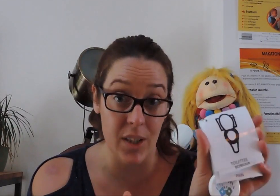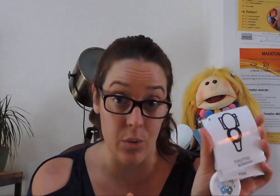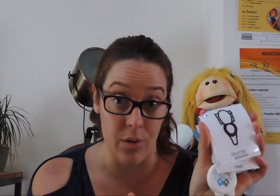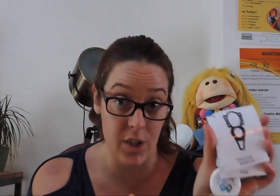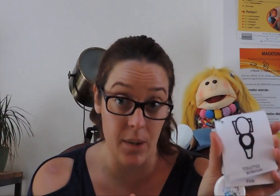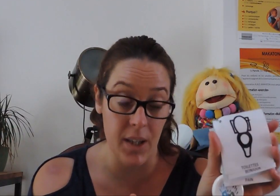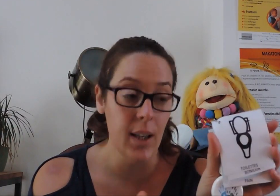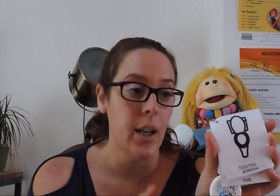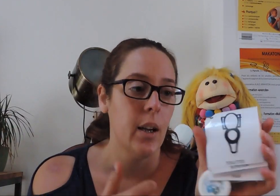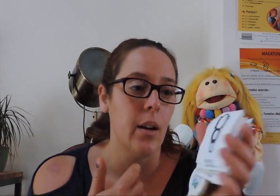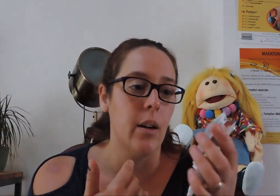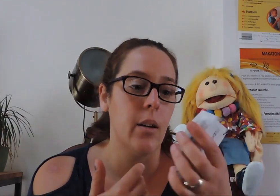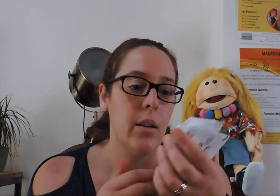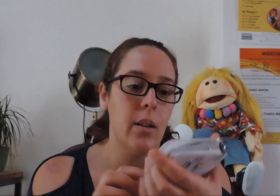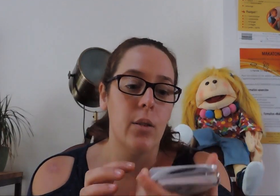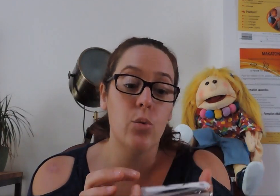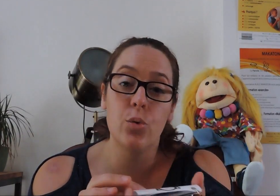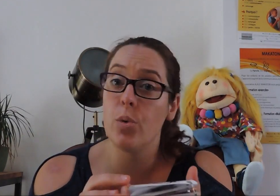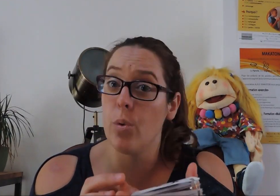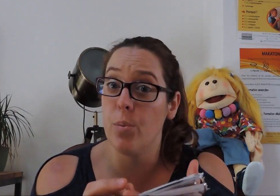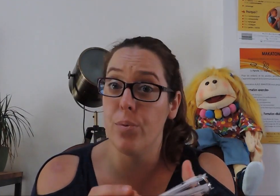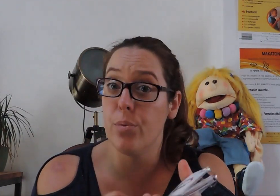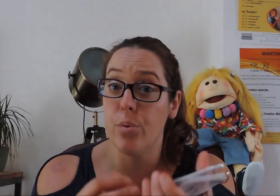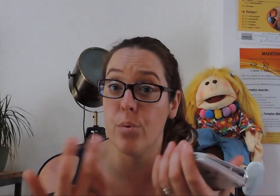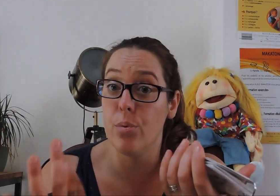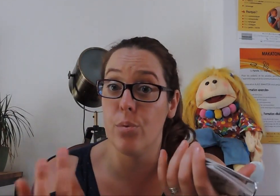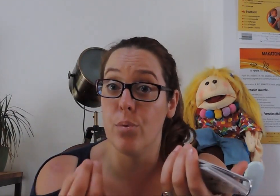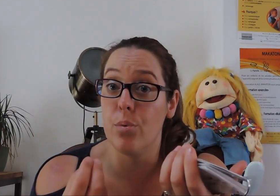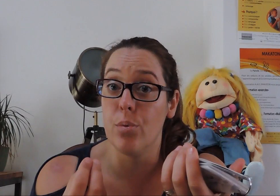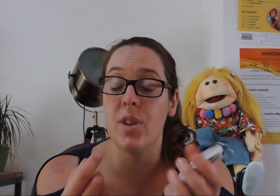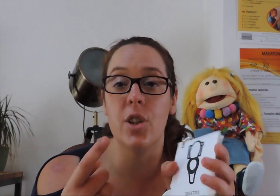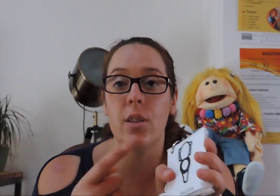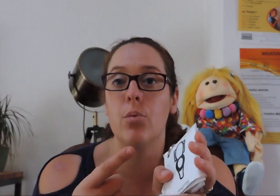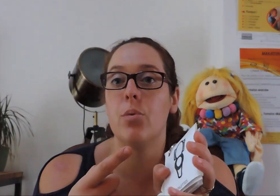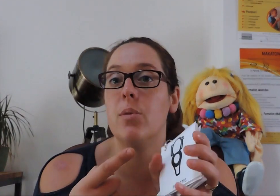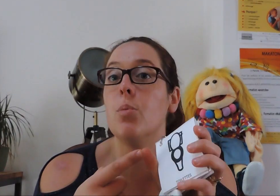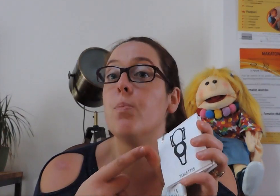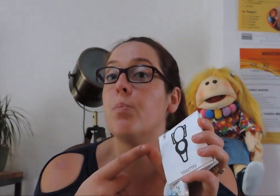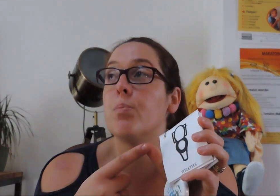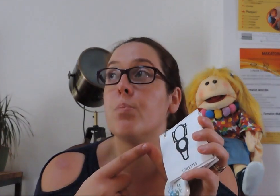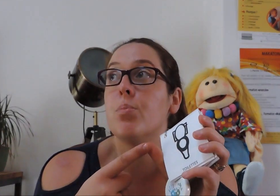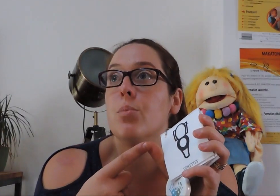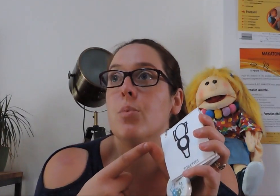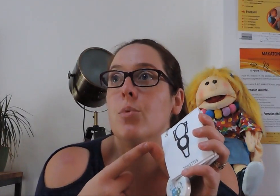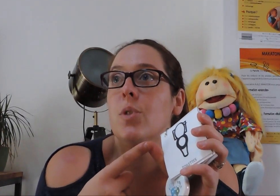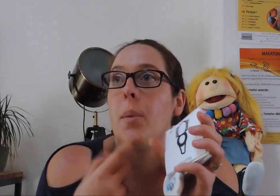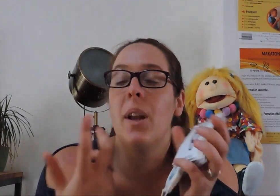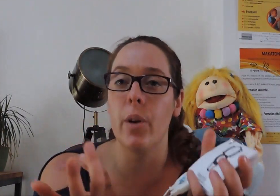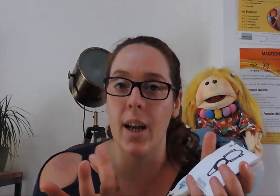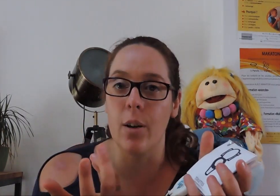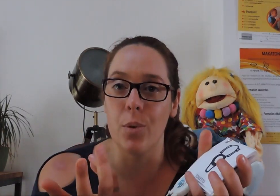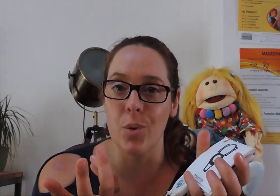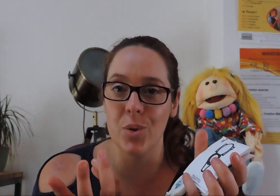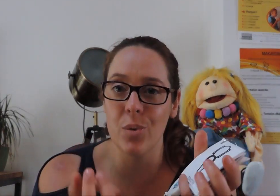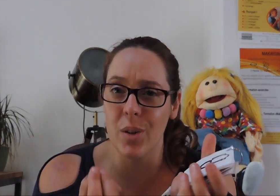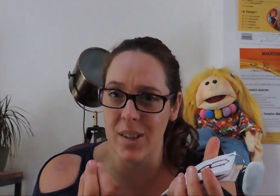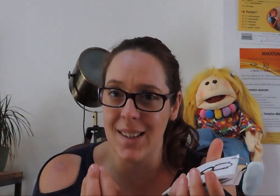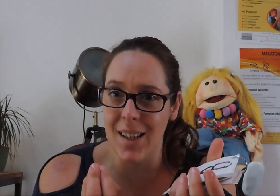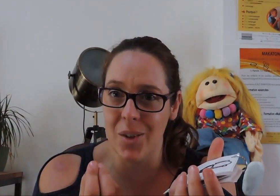fioritures jamais toujours dans le but déjà d'améliorer la compréhension et aussi d